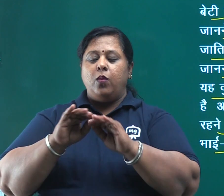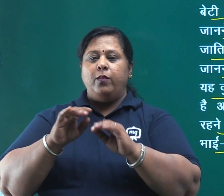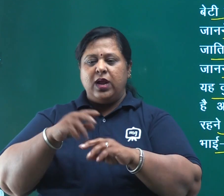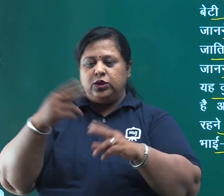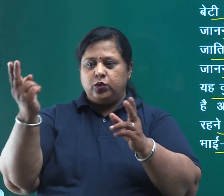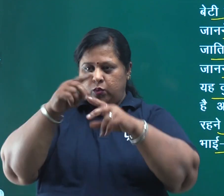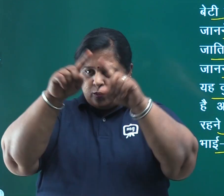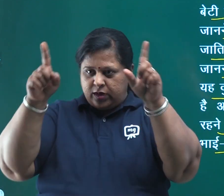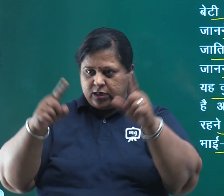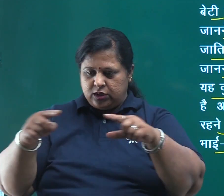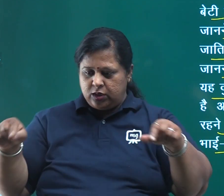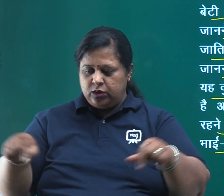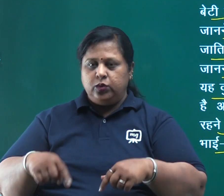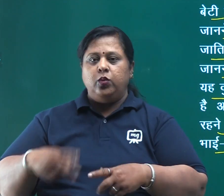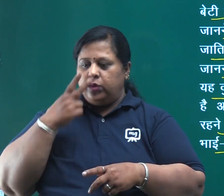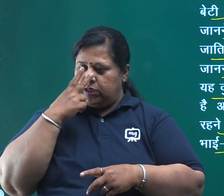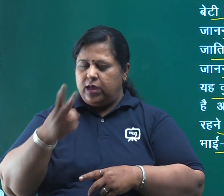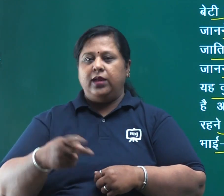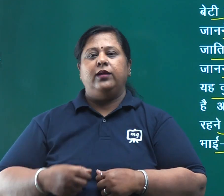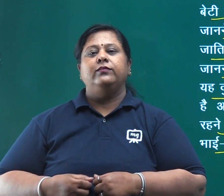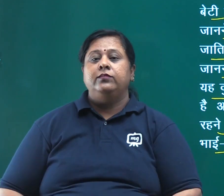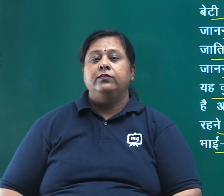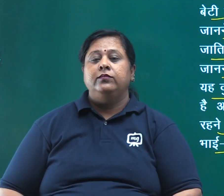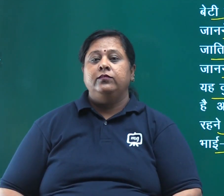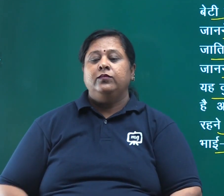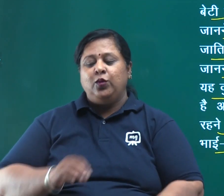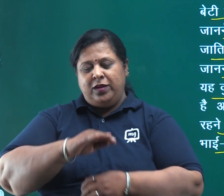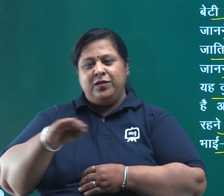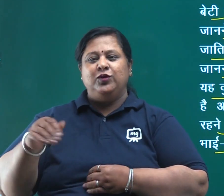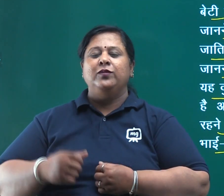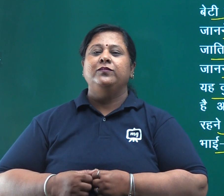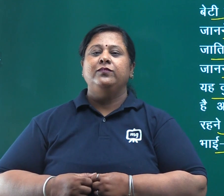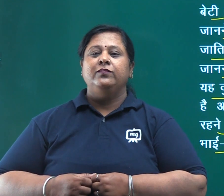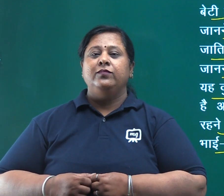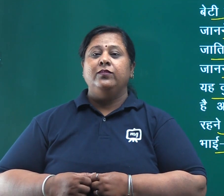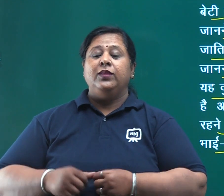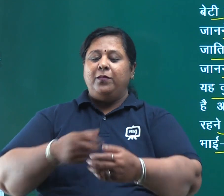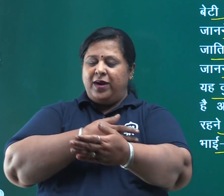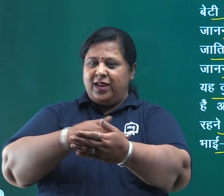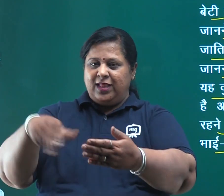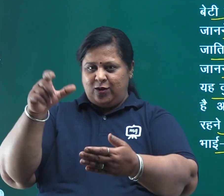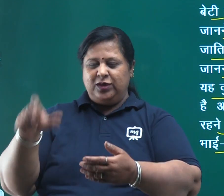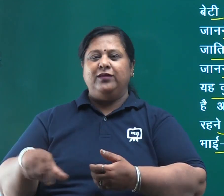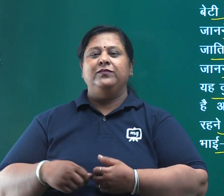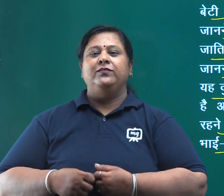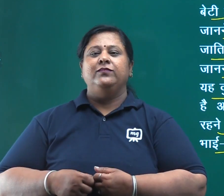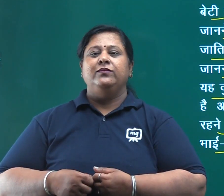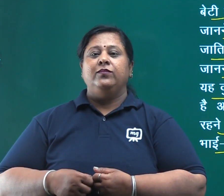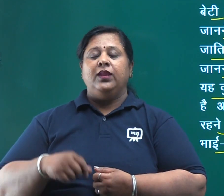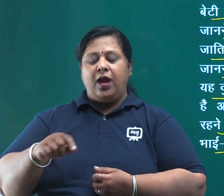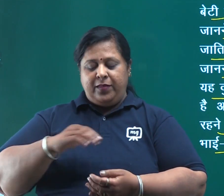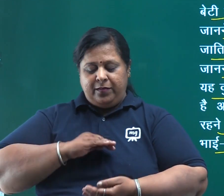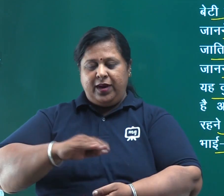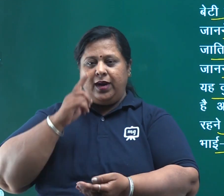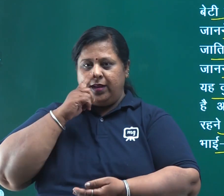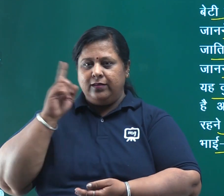को दर्शाया गया है। तो प्यारे बच्चों, पंडित नेहरू जी अपनी